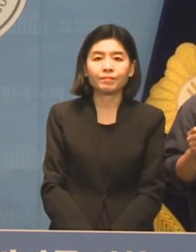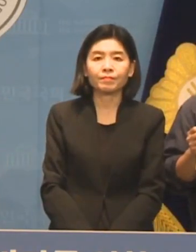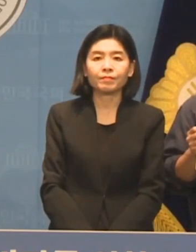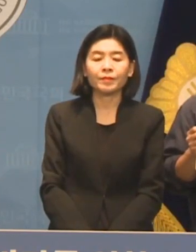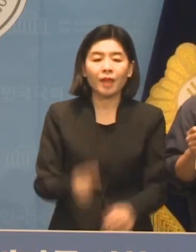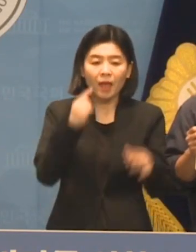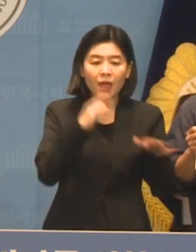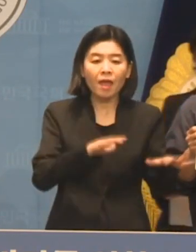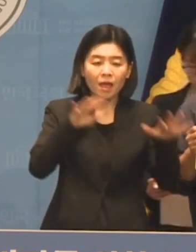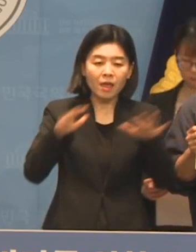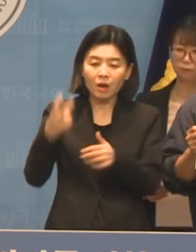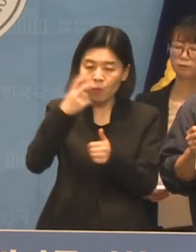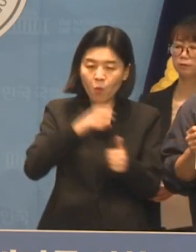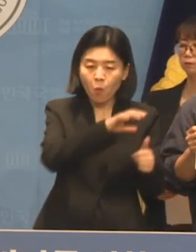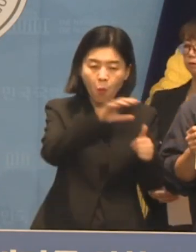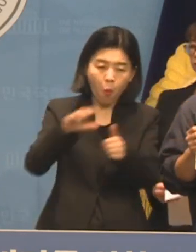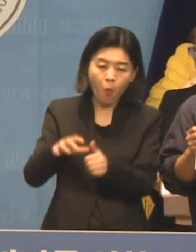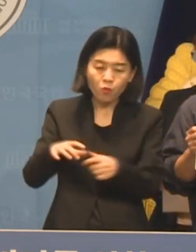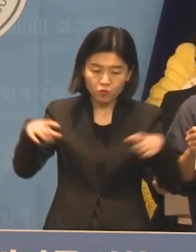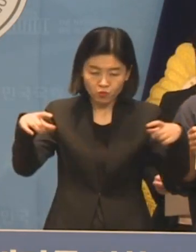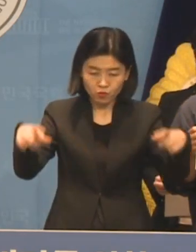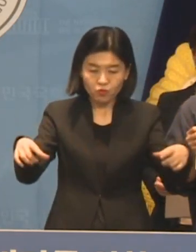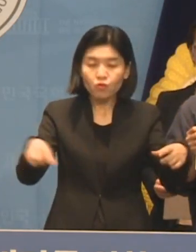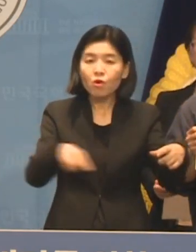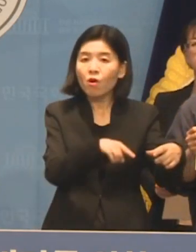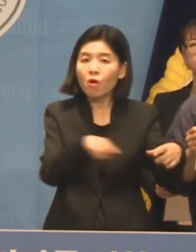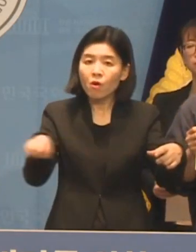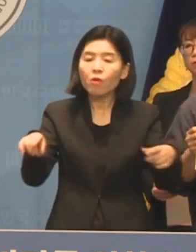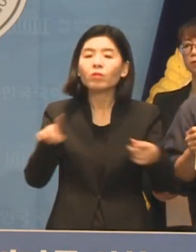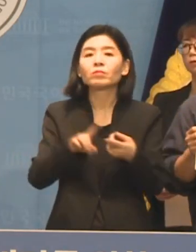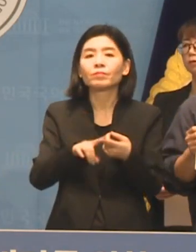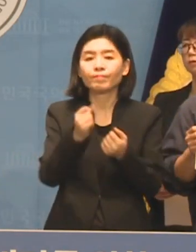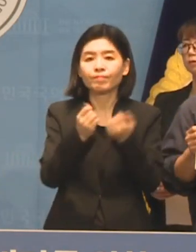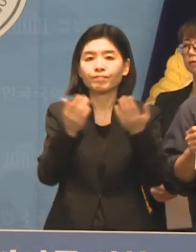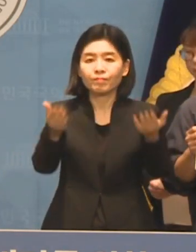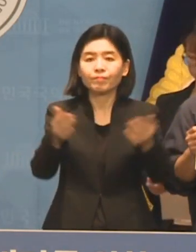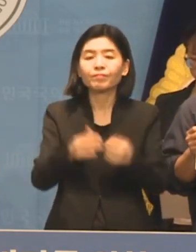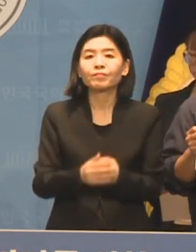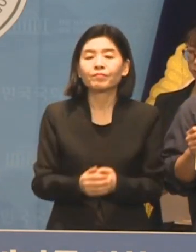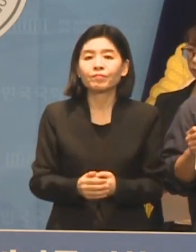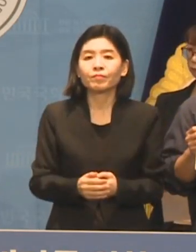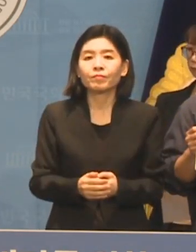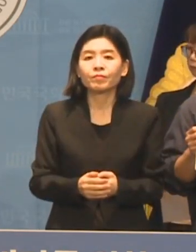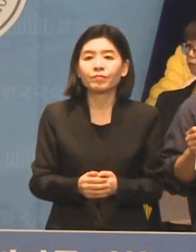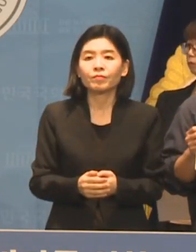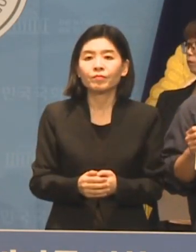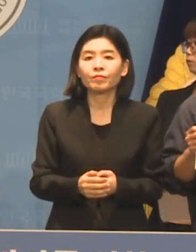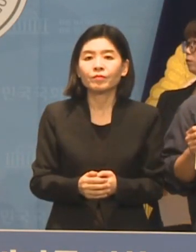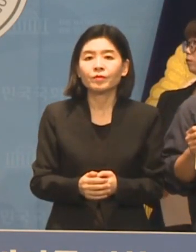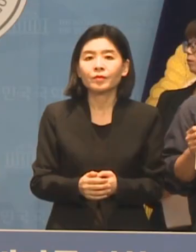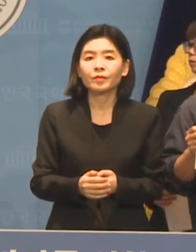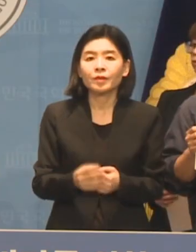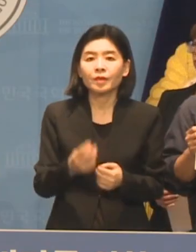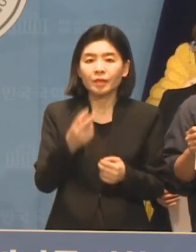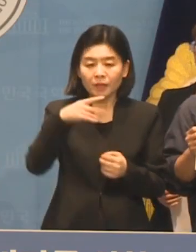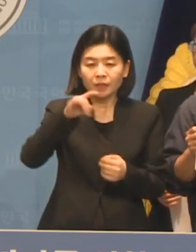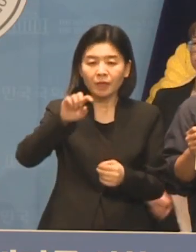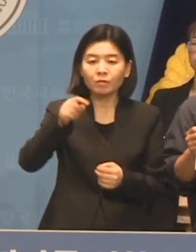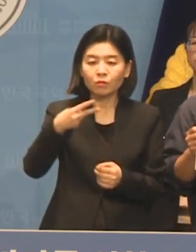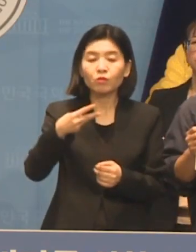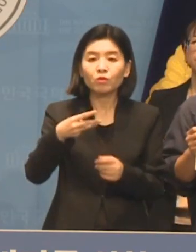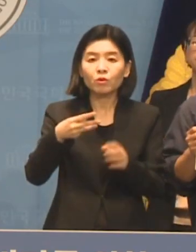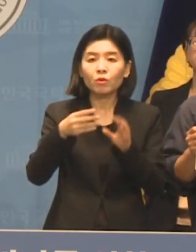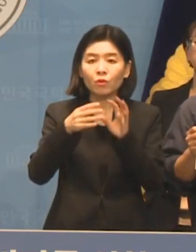네, 해양보호구역 관련한 저희의 요구에 대해서 말씀드리겠습니다. 쿤밍 몬트리올 생물다양성 프레임워크에서 합의된